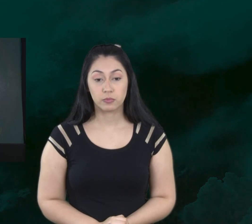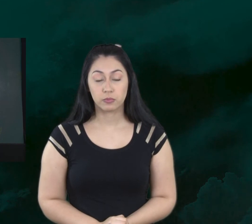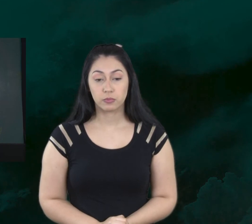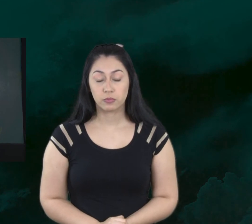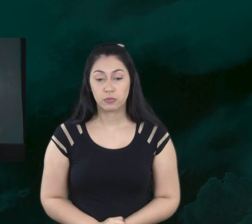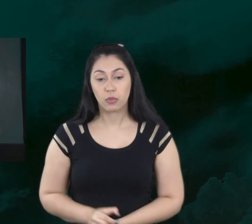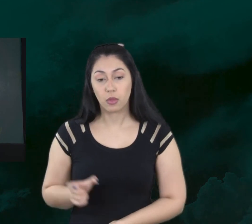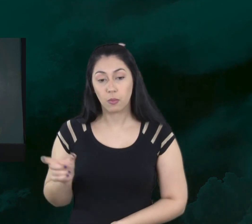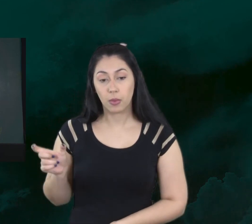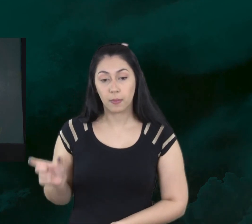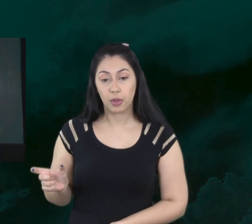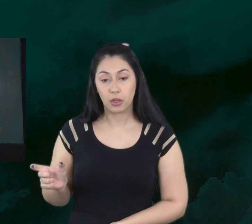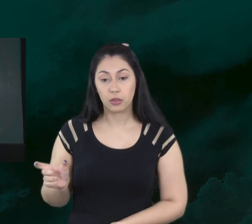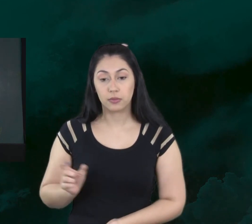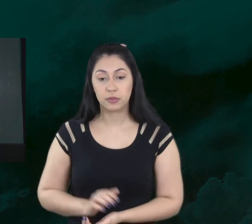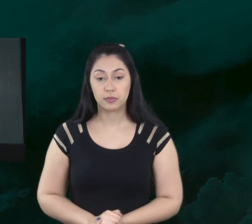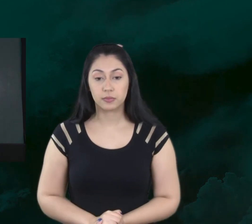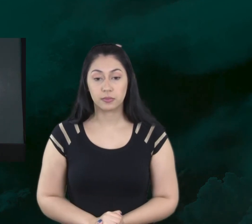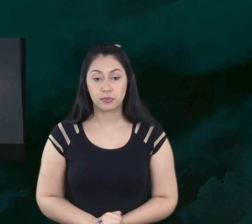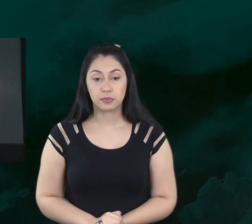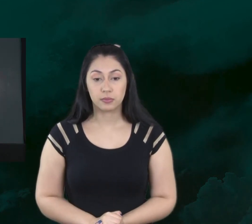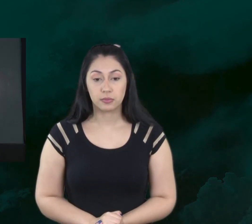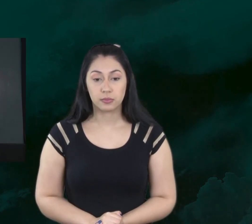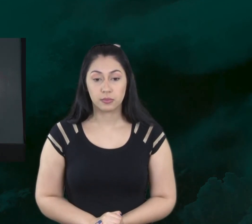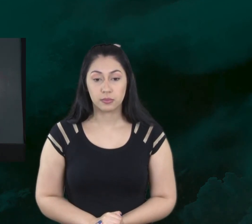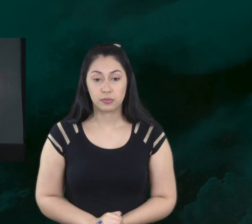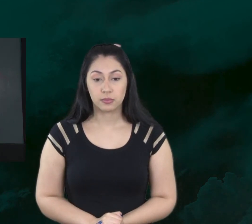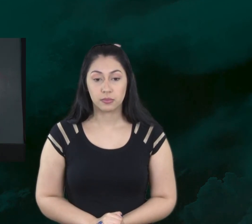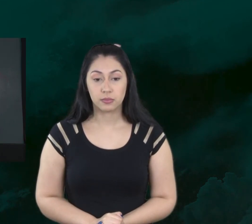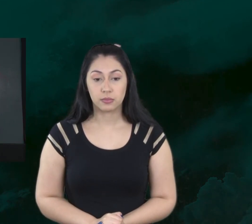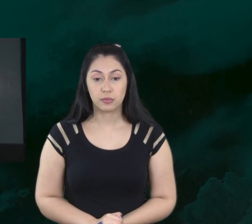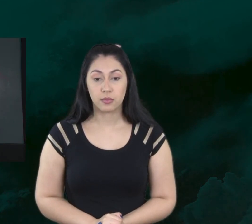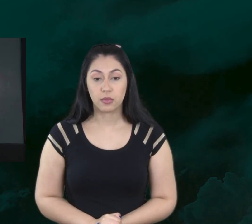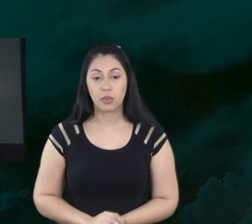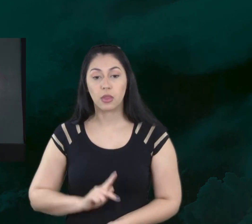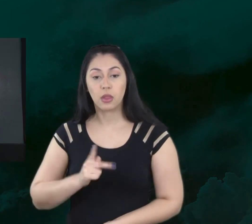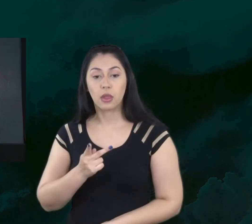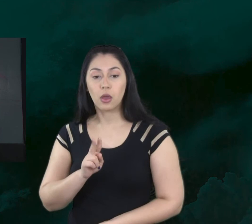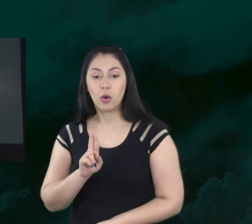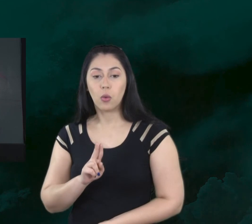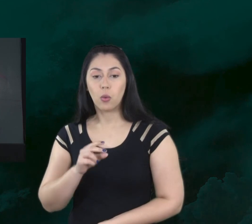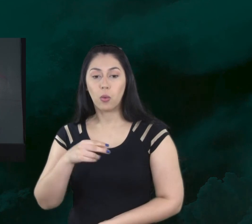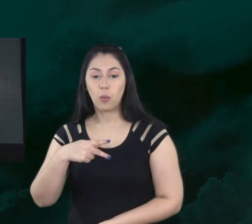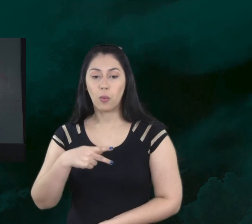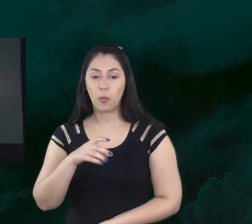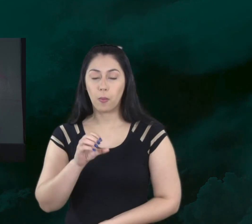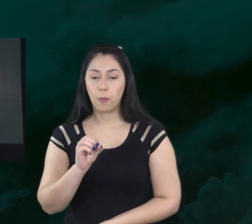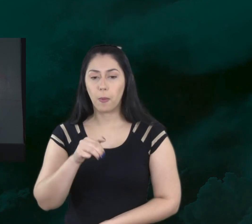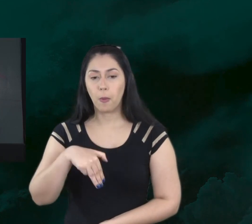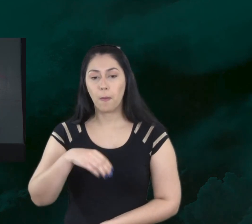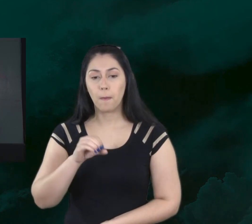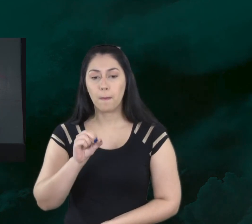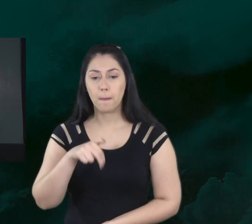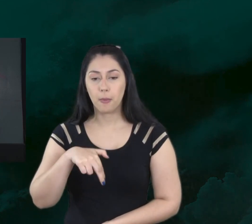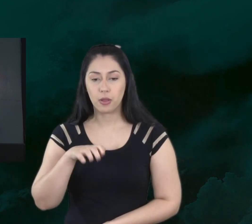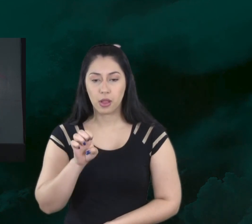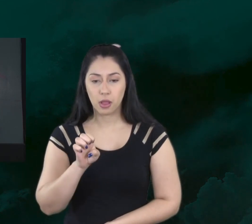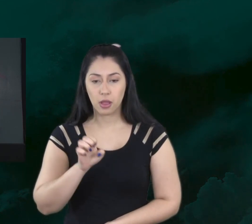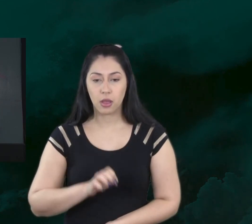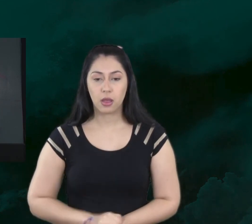hipomone, né? Hipomone ou hipomoné. Ou hipomoné,